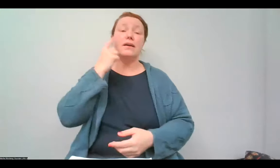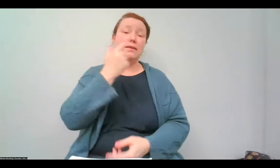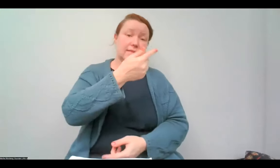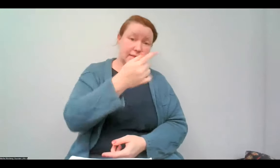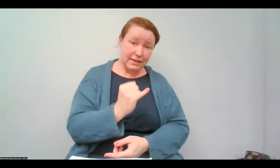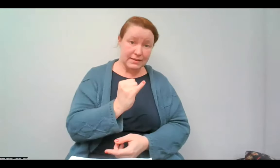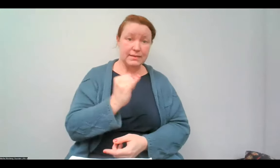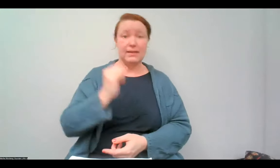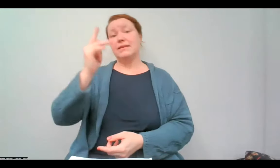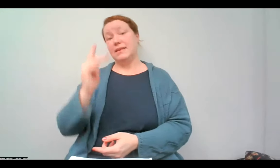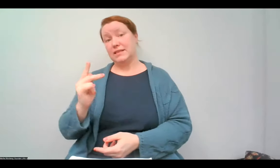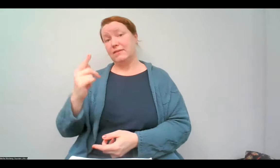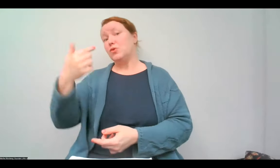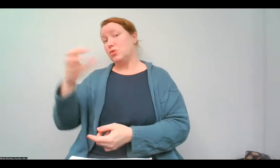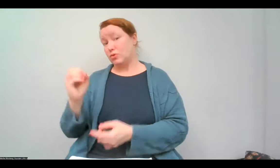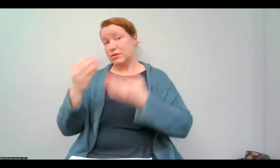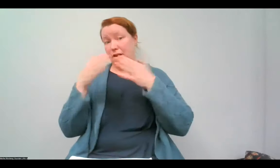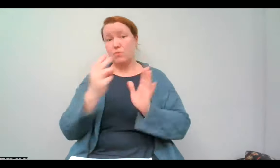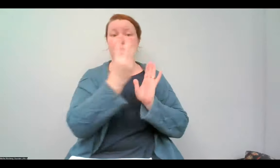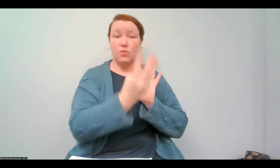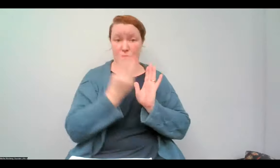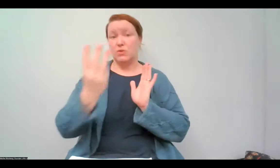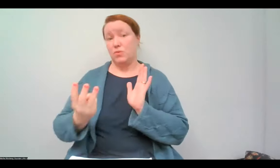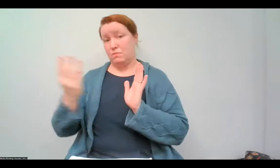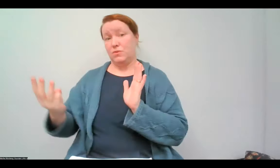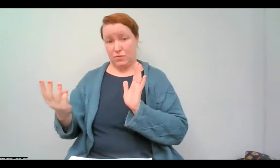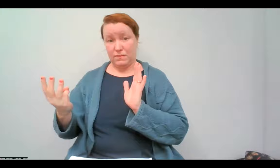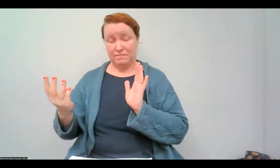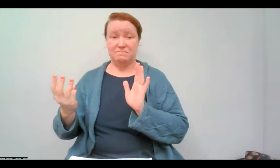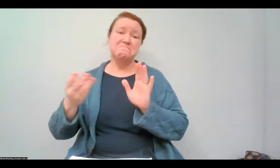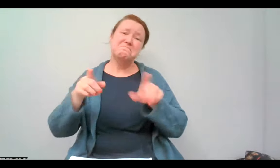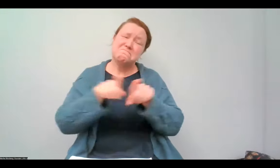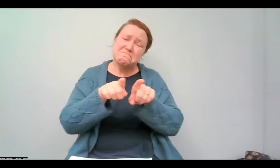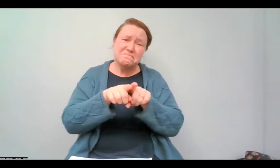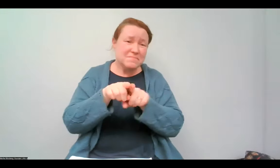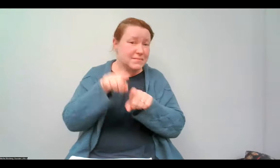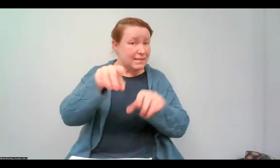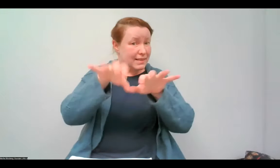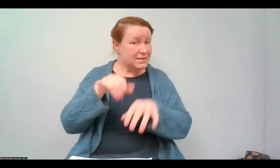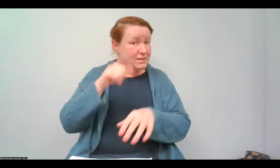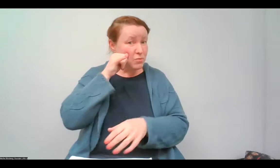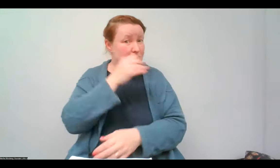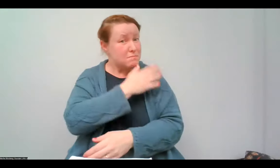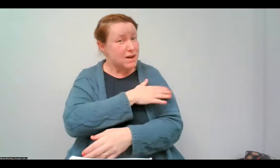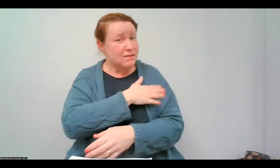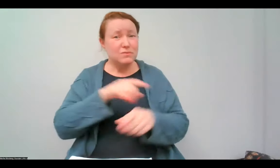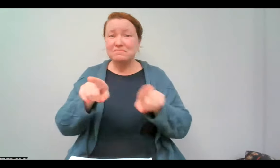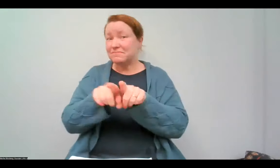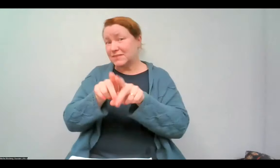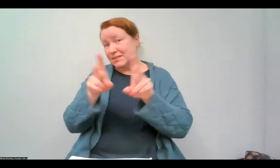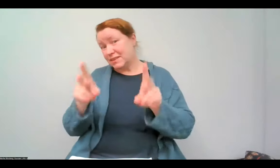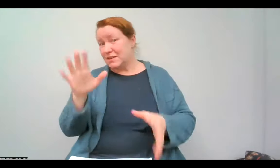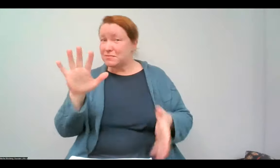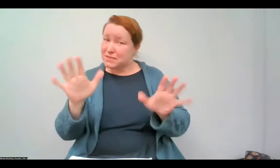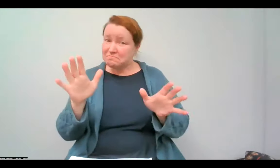kirjoitustulkkauksen etäpalveluna. Se on aina tiistaisin, keskiviikkoisin ja torstaisin 3 tuntia auki. Eli se